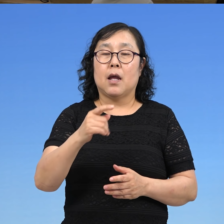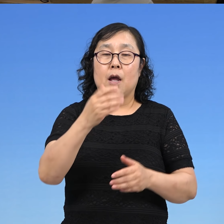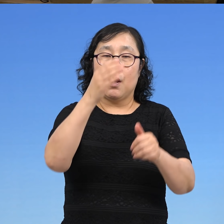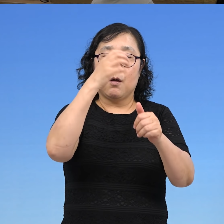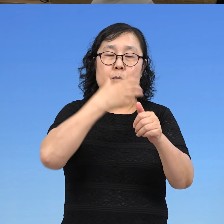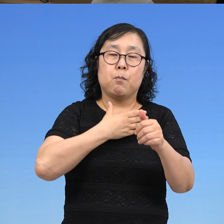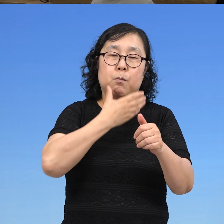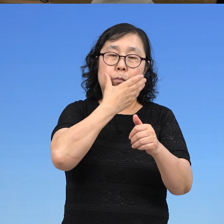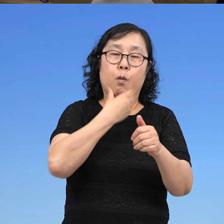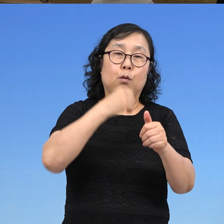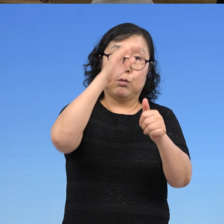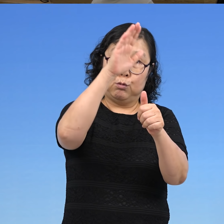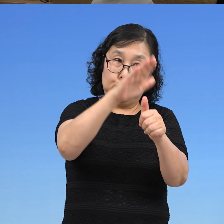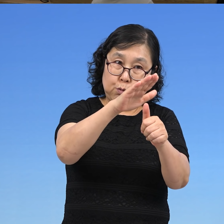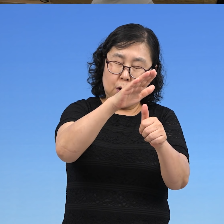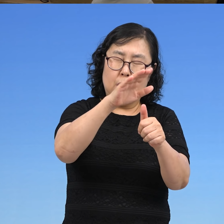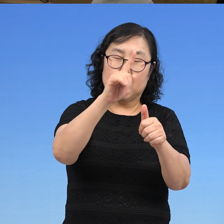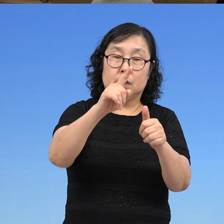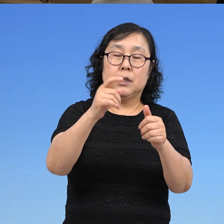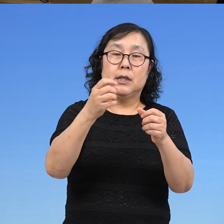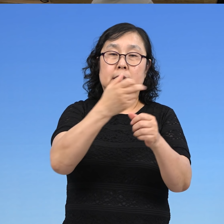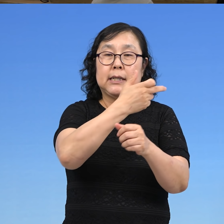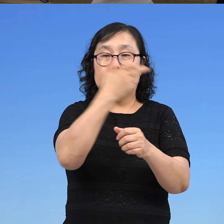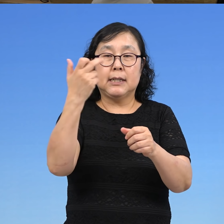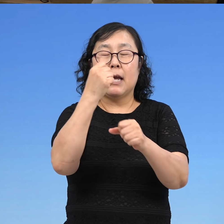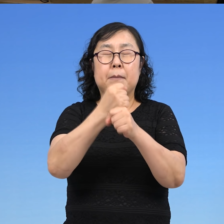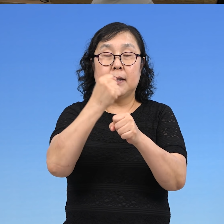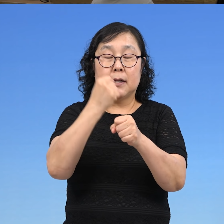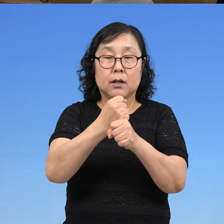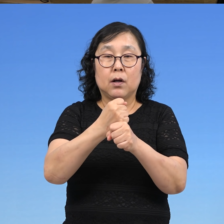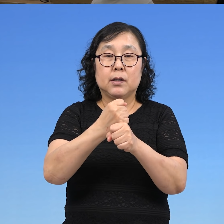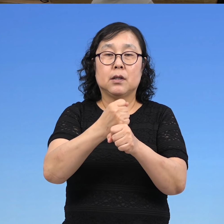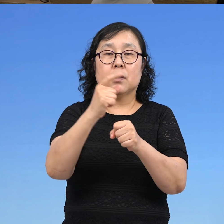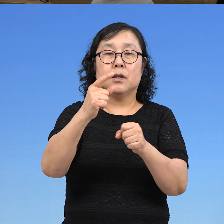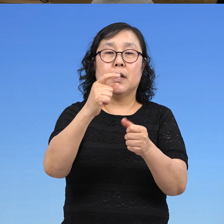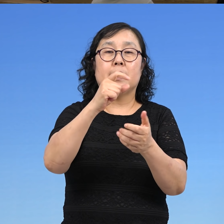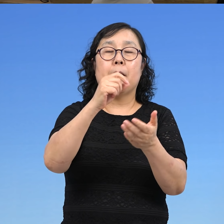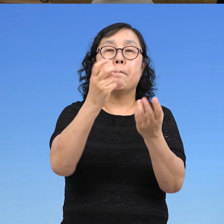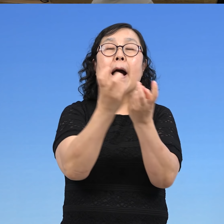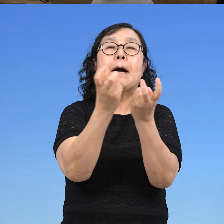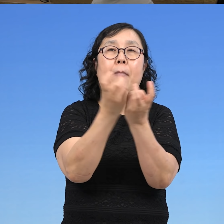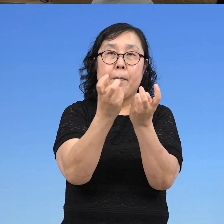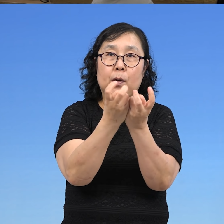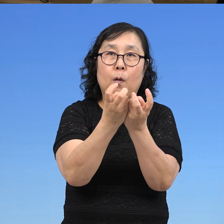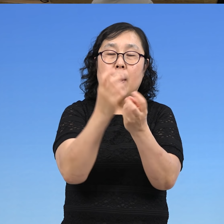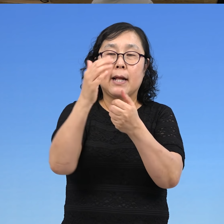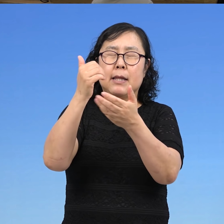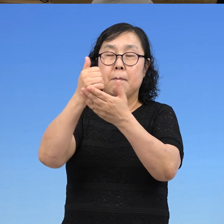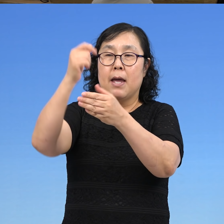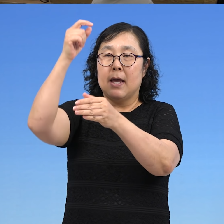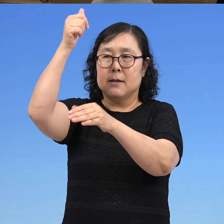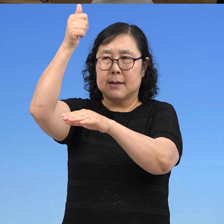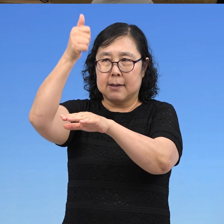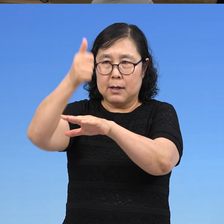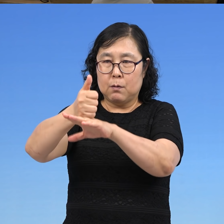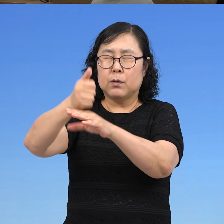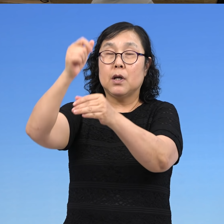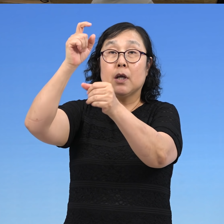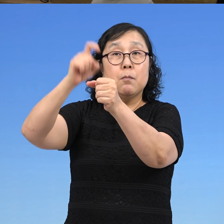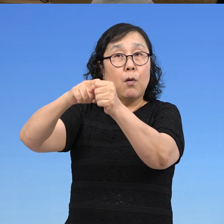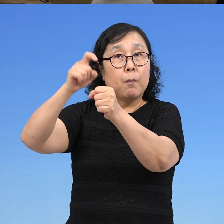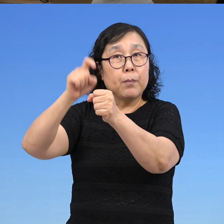하는 것은 그 뒤에 이루어지는 이를 위한 수단이고 요 하나님의 궁극적인 목표는